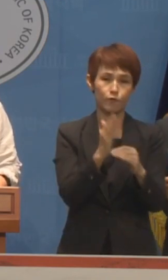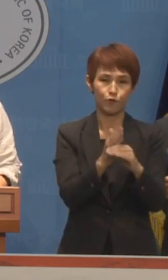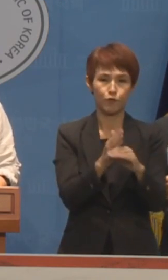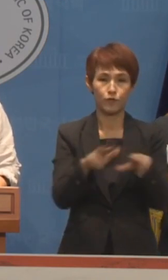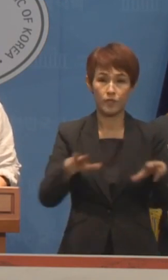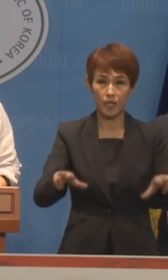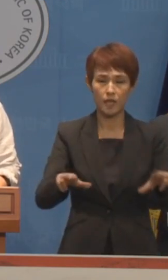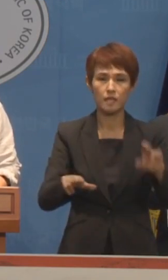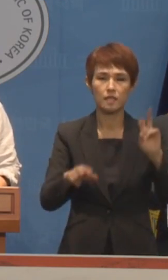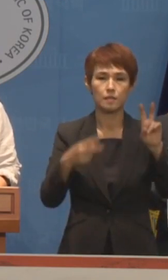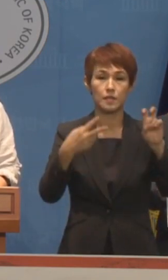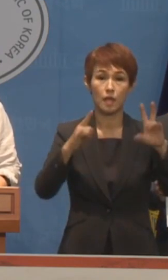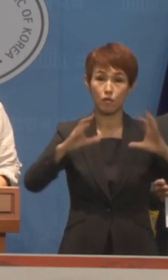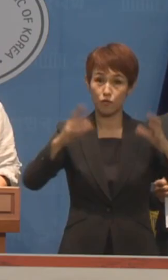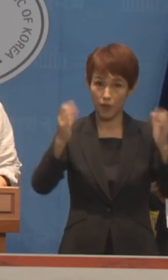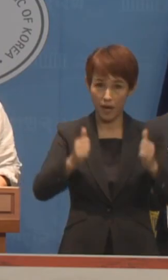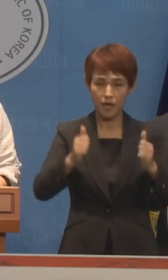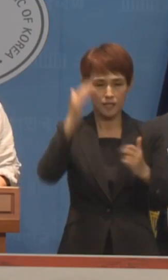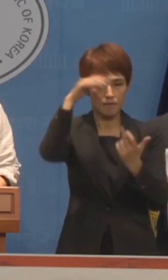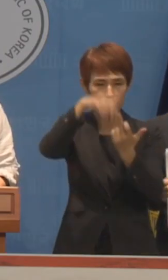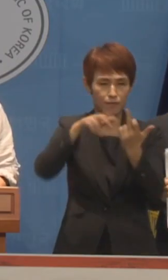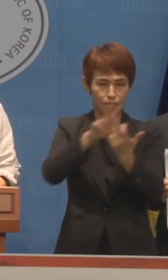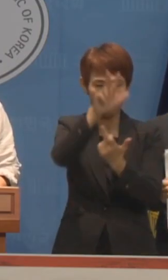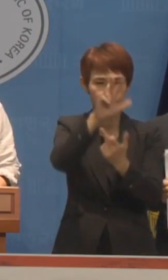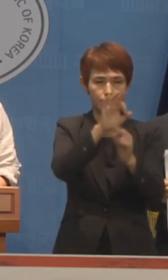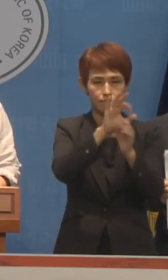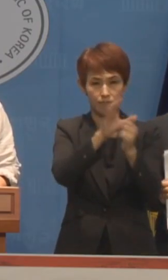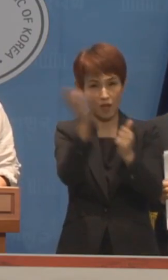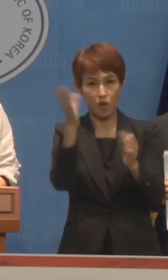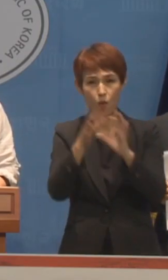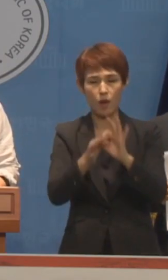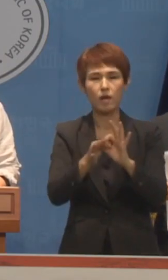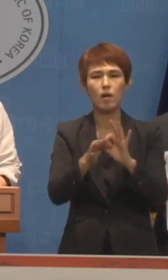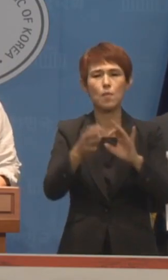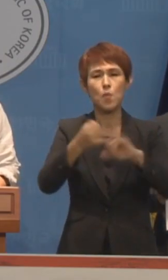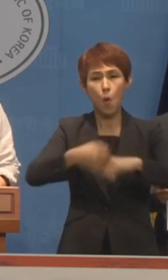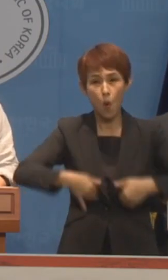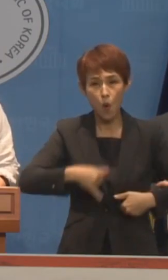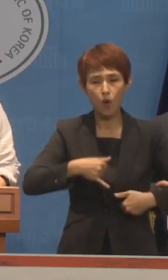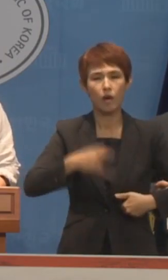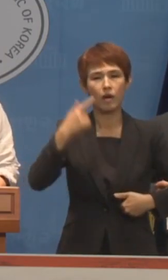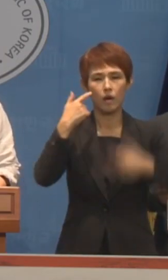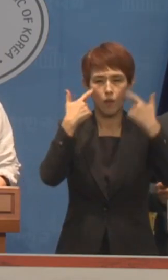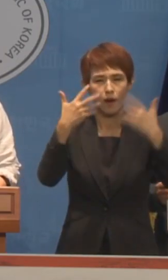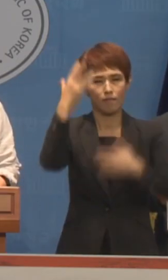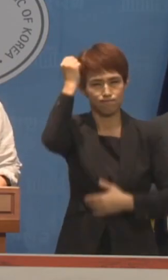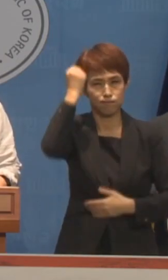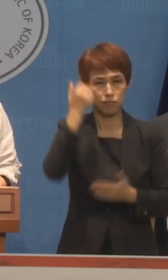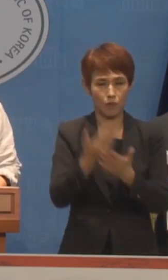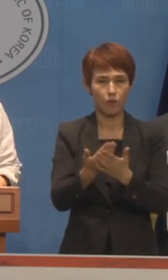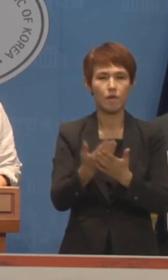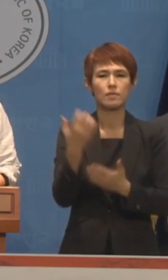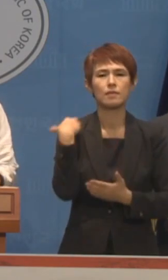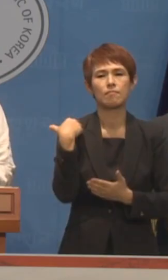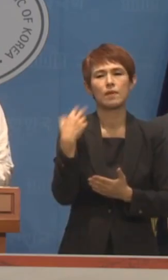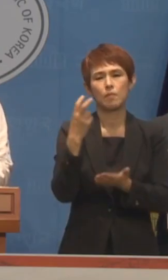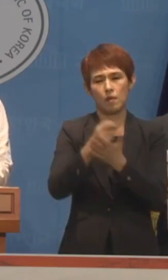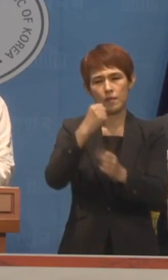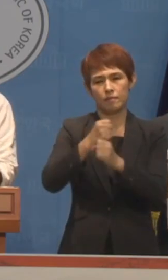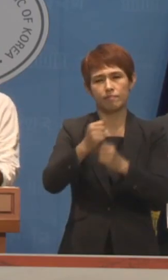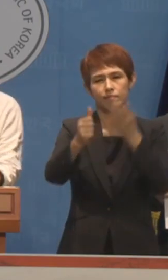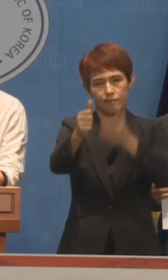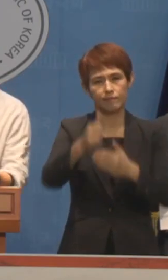이제 22대 국회가 탈석탄 법안의 필요성을 명확히 확인하고 책임 있는 입법 활동에 나서야 할 것입니다.